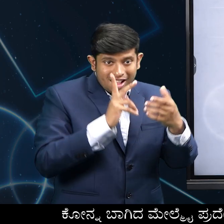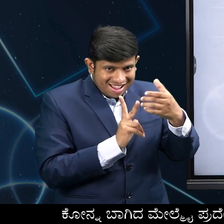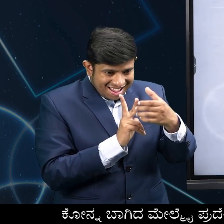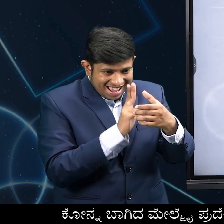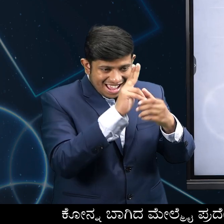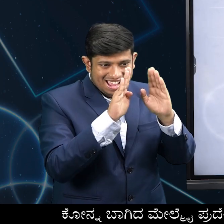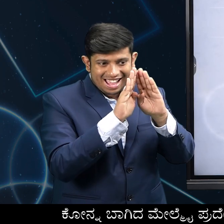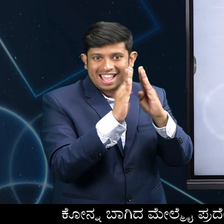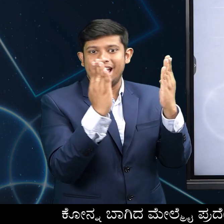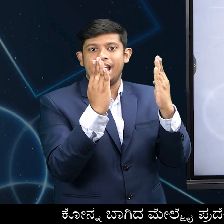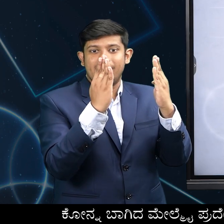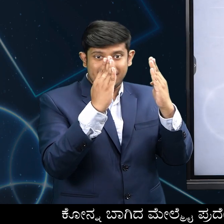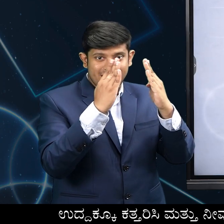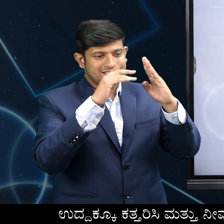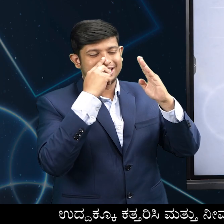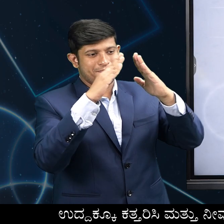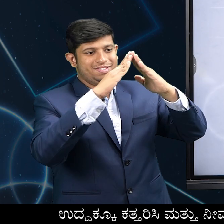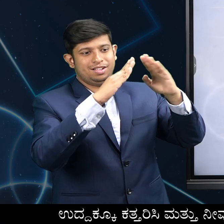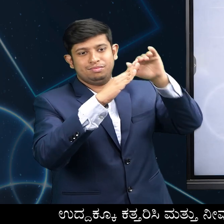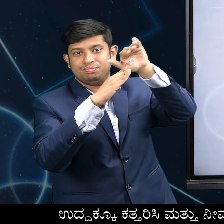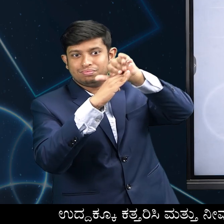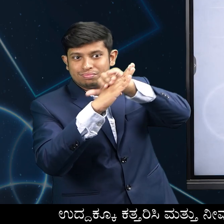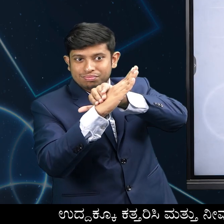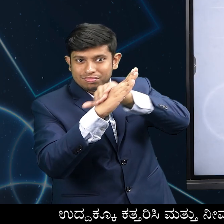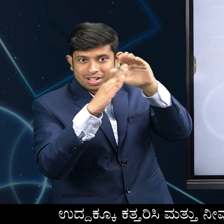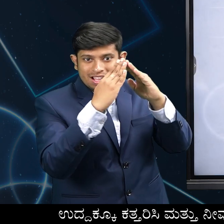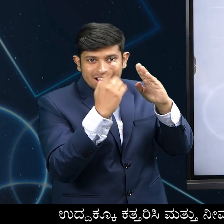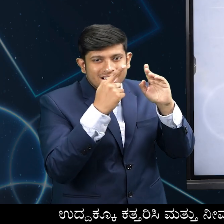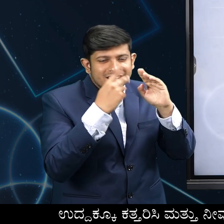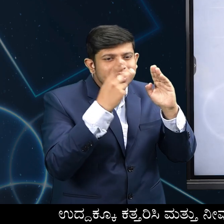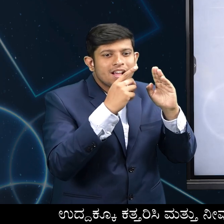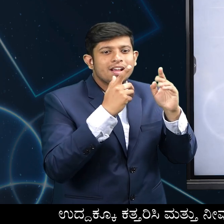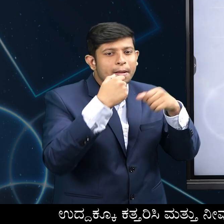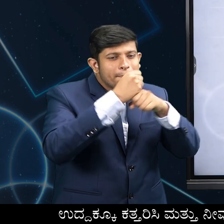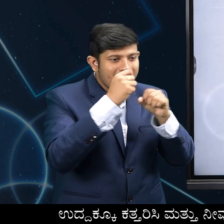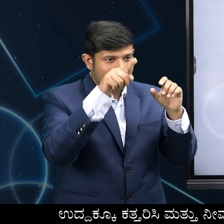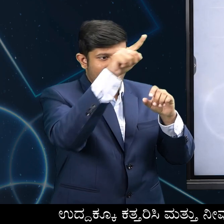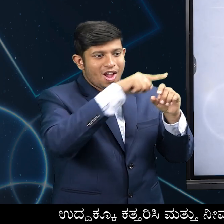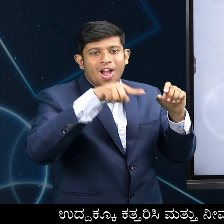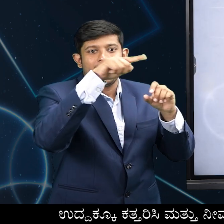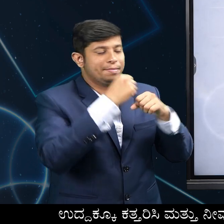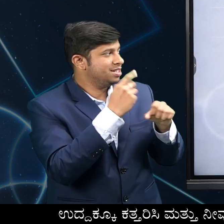ಕೋನನ್ನ ಅದರ ಓರೆಯಾದ ಎತ್ತರದ ಉದ್ದಕ್ಕೂ ಕತ್ತರಿಸಿ ಮತ್ತು ನೀವದನ್ನ ಹರಡಿದರೆ ಅದು ವೃತ್ತದ ವಲಯವಾಗಿ ರೂಪುಗೊಳ್ಳುತ್ತೆ.